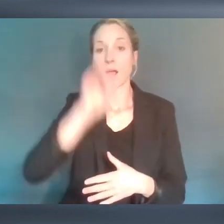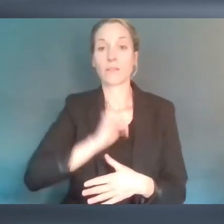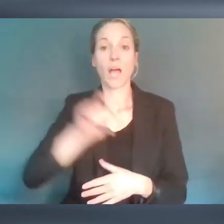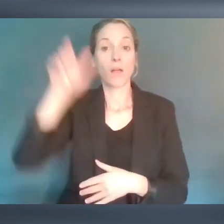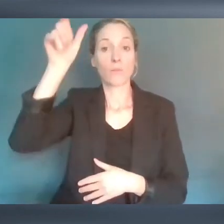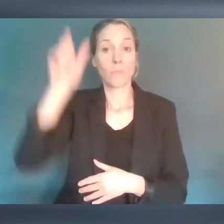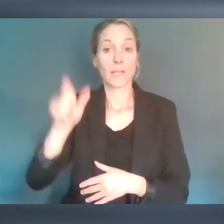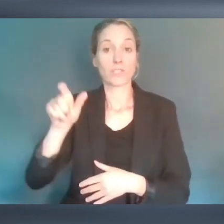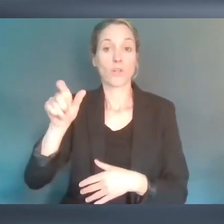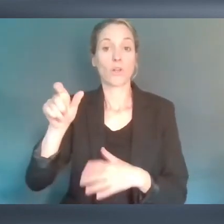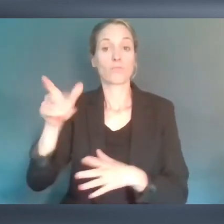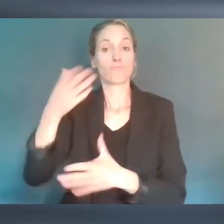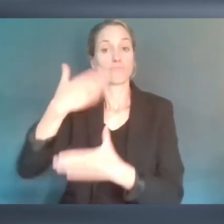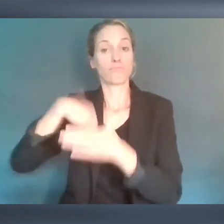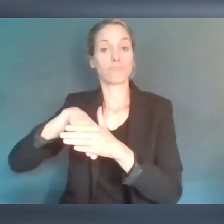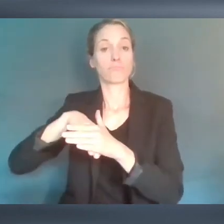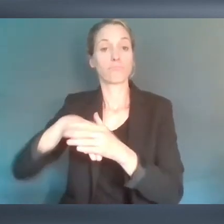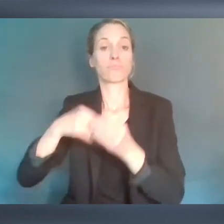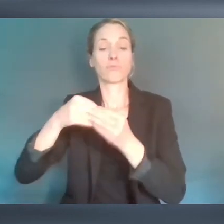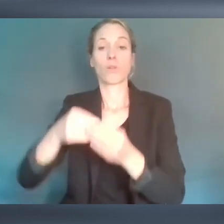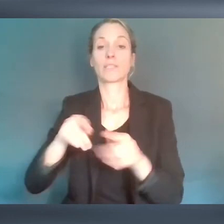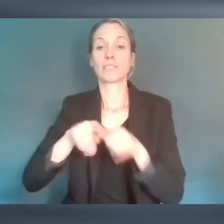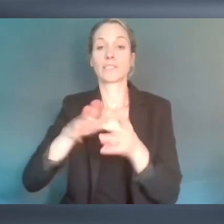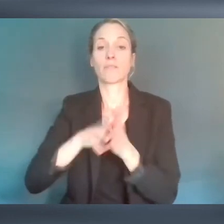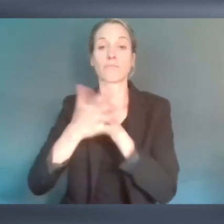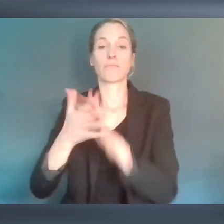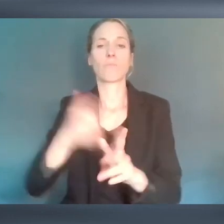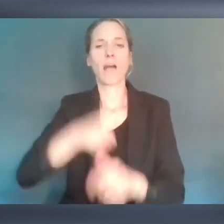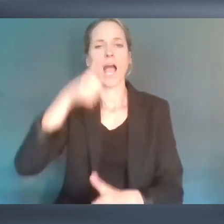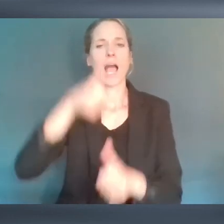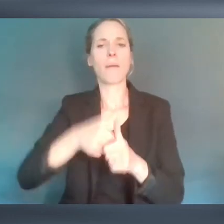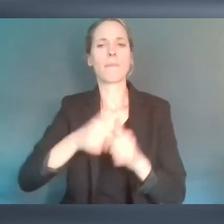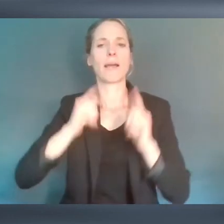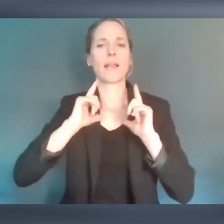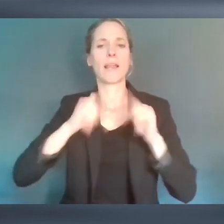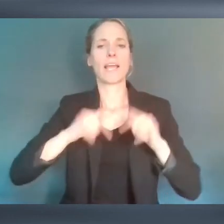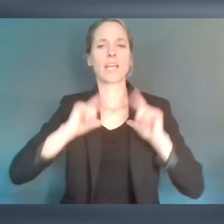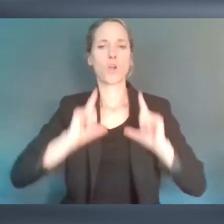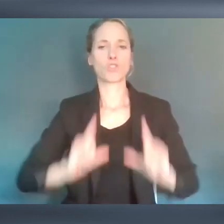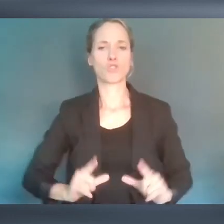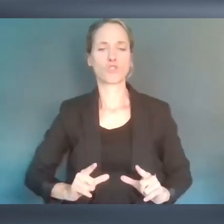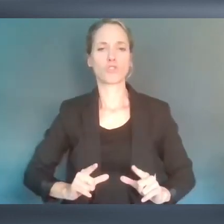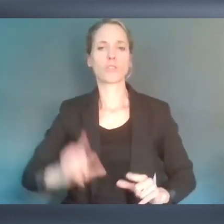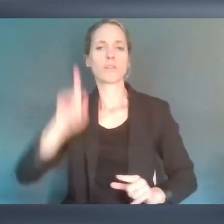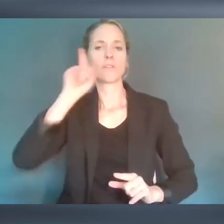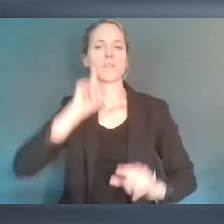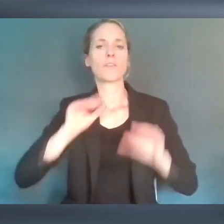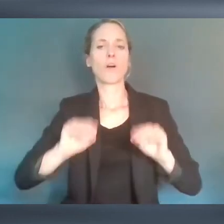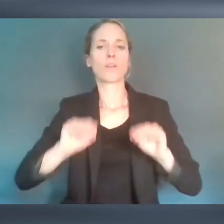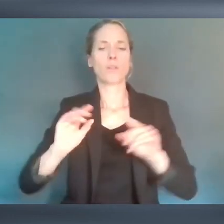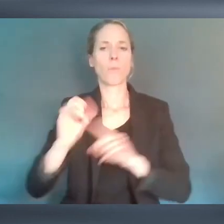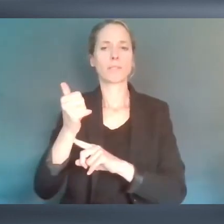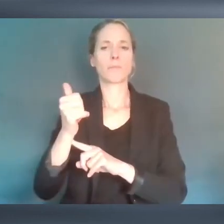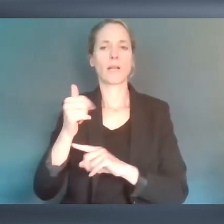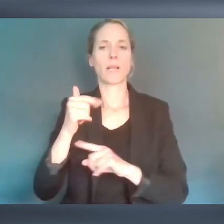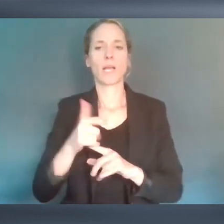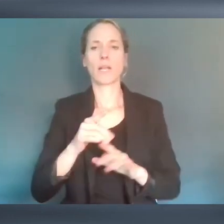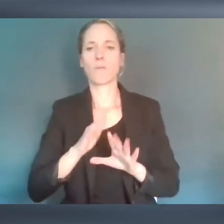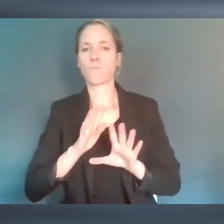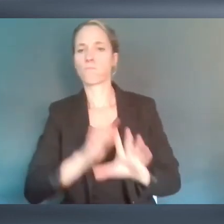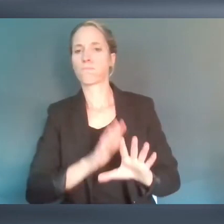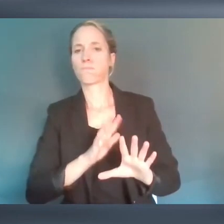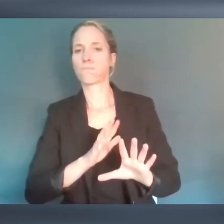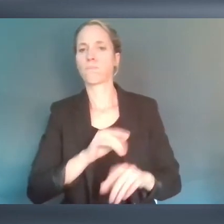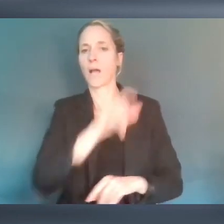l'intérieur. Je me rappelle au gymnase, l'enseignant principal était très opposé à ce qu'un élève handicapé arrive,